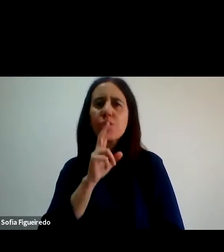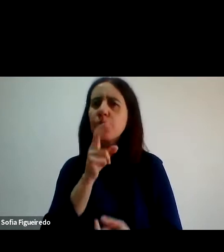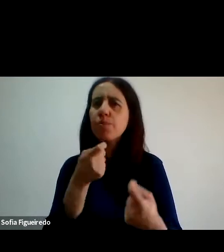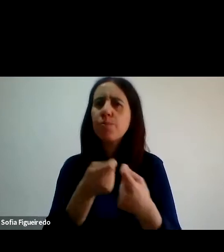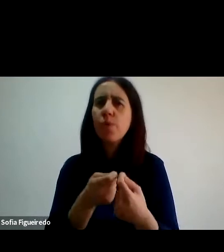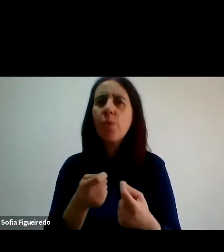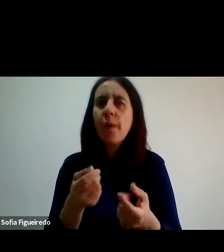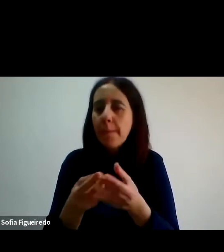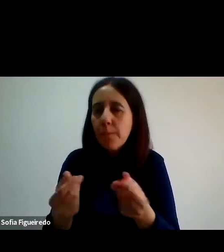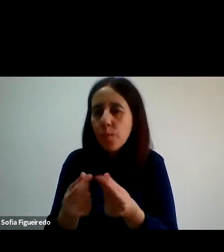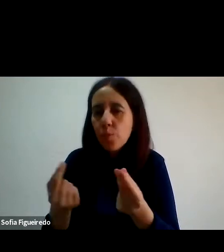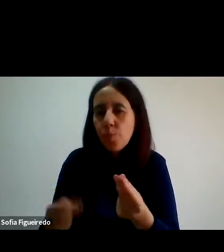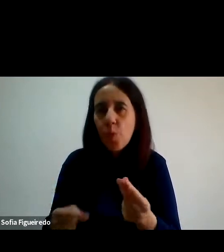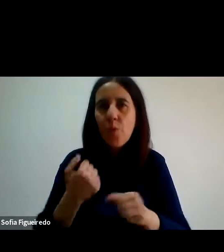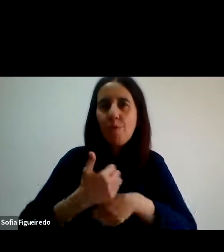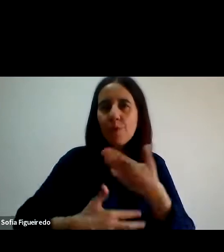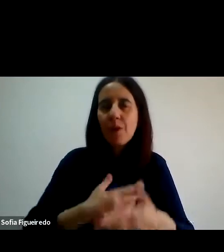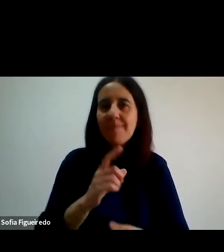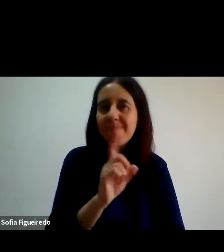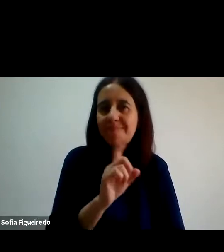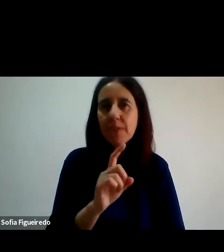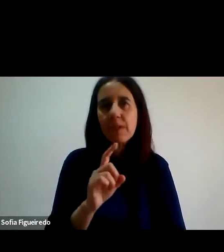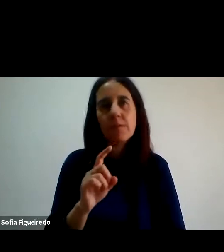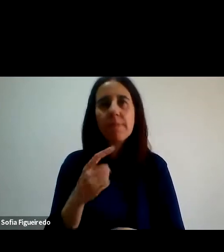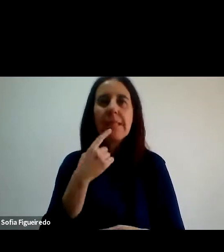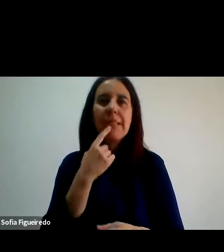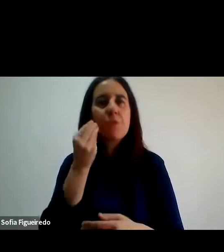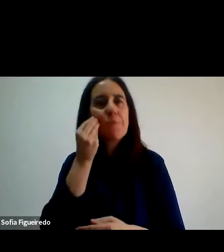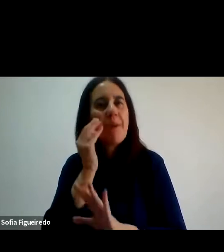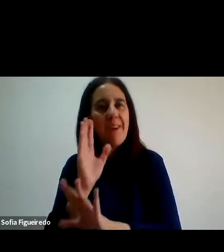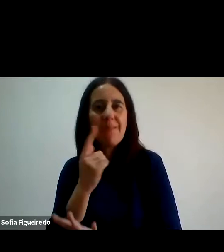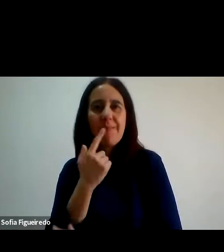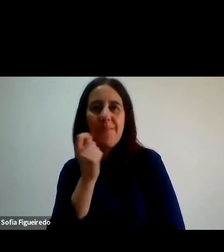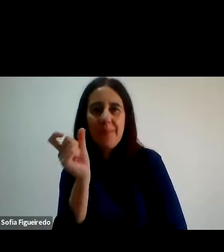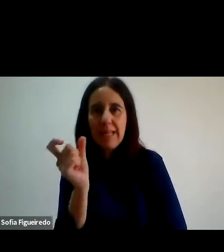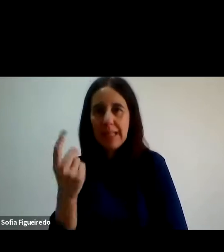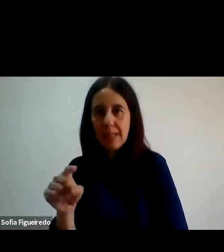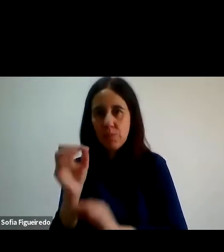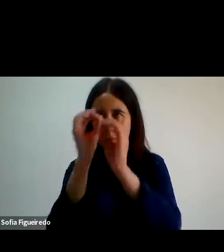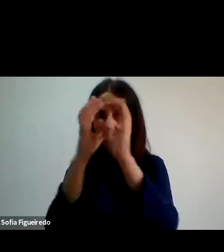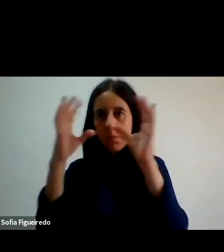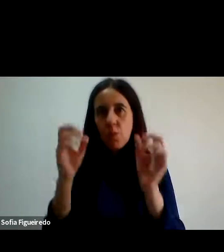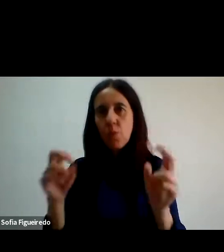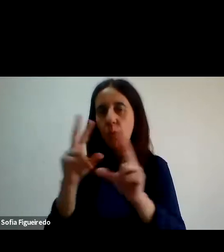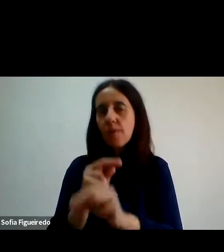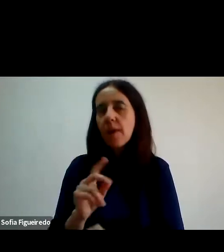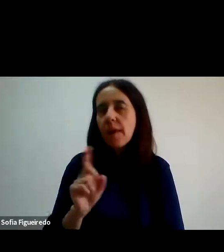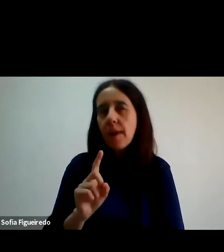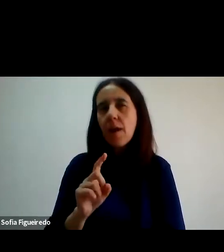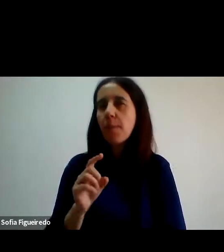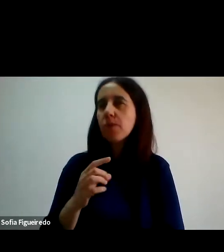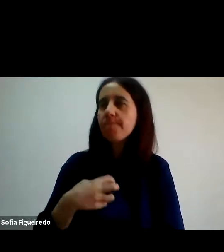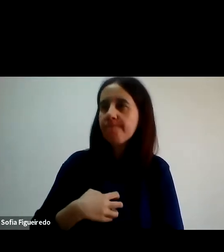do produto, não através da funcionalidade, não através da feature, por assim dizer, que temos, o novo, mas através da dor que respondemos